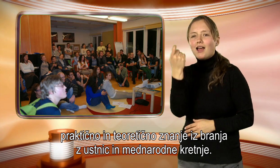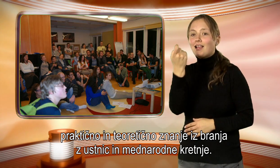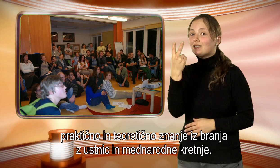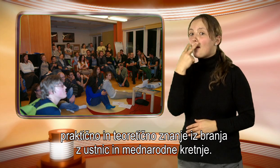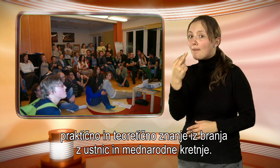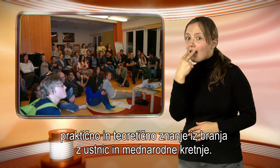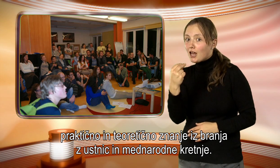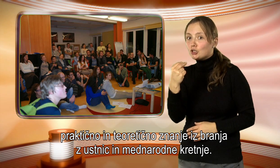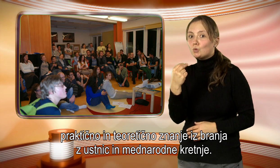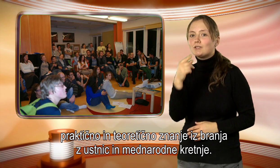mednarodne kretnje.